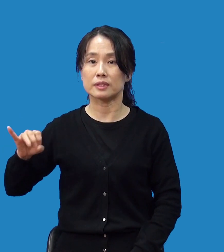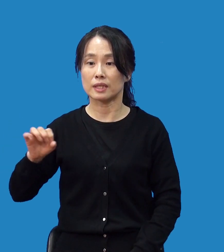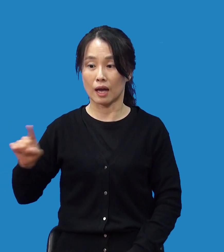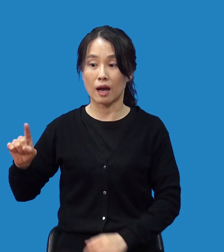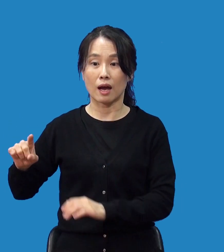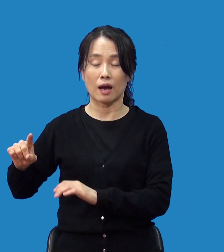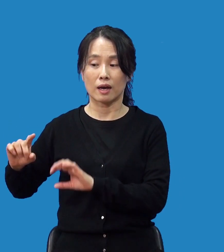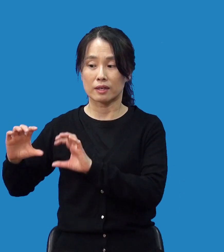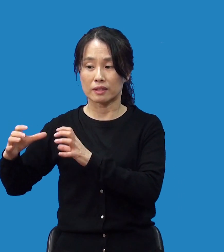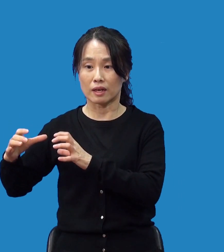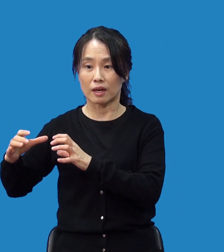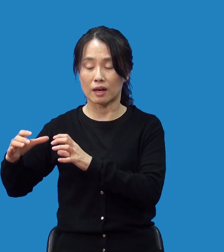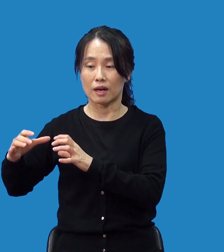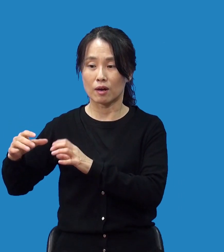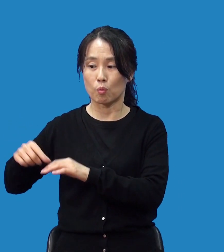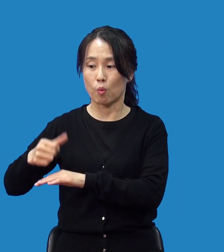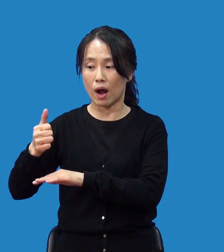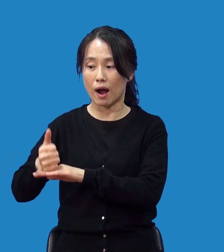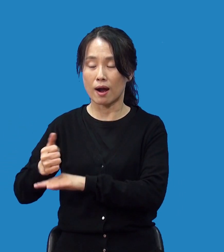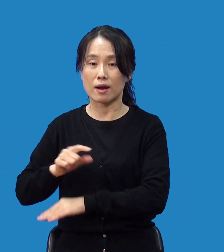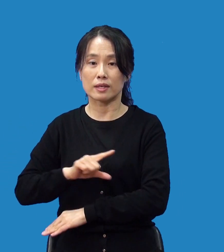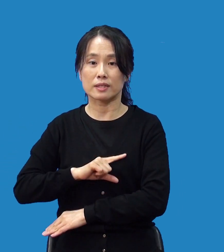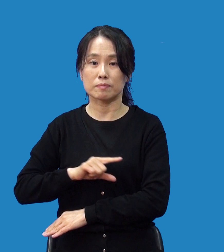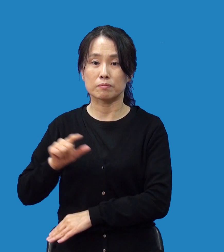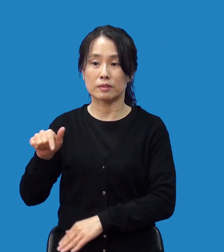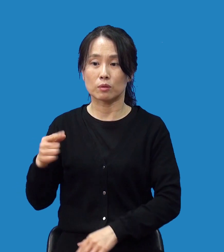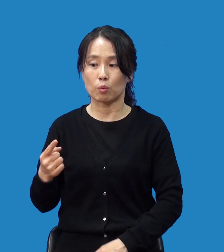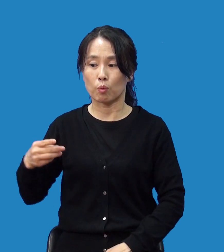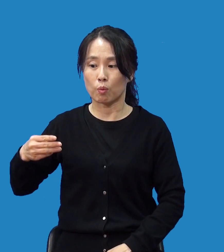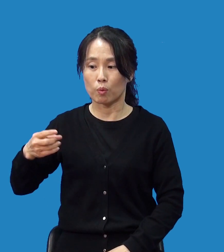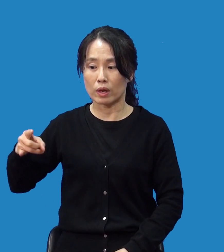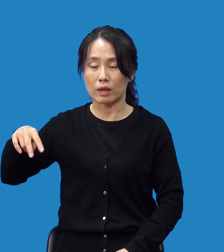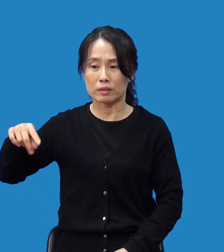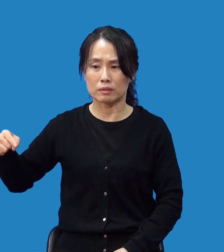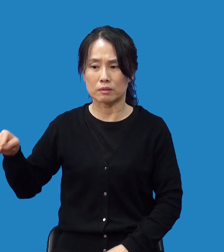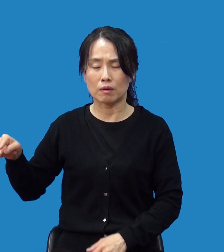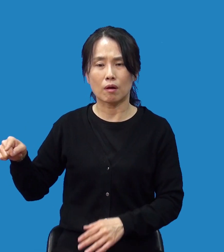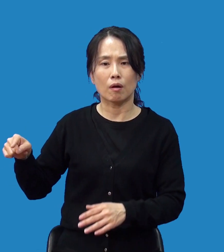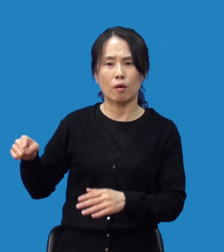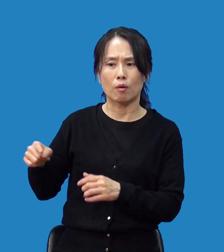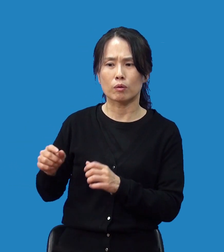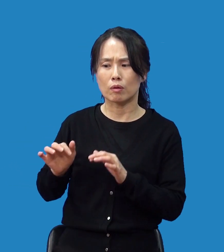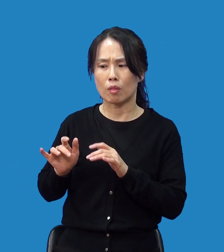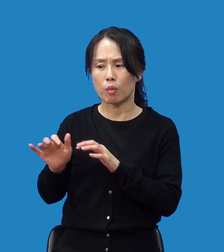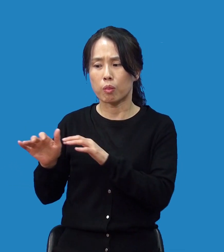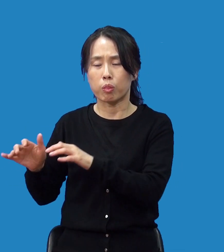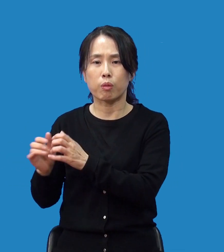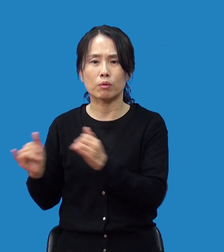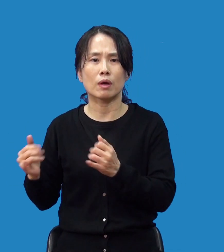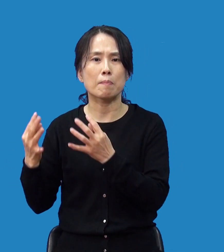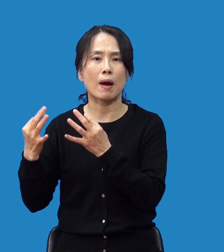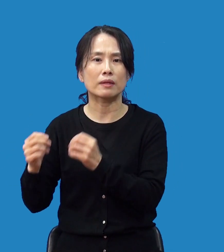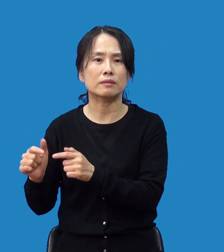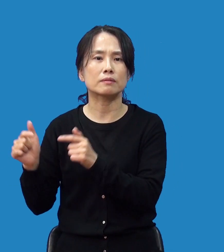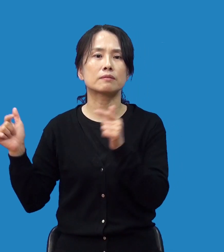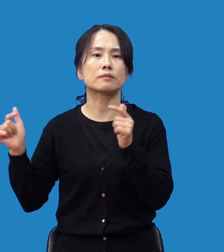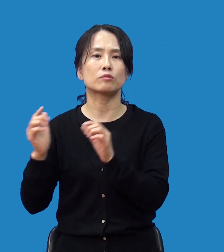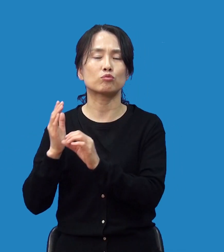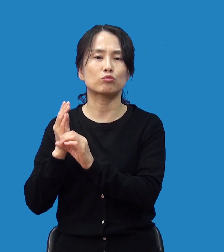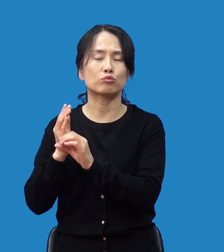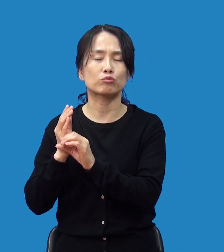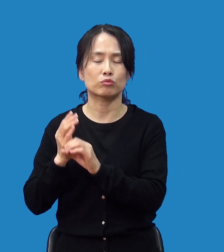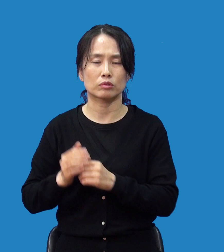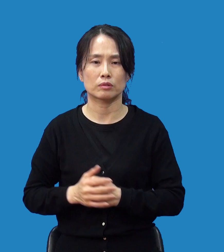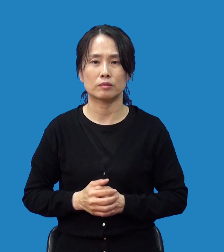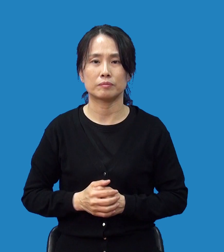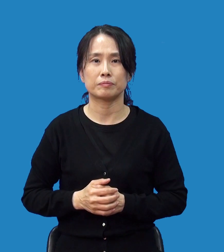이 고레스 쪽으로 마음이 기울어지고 있었습니다. 그런